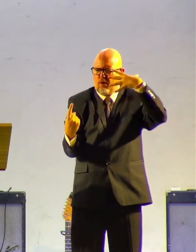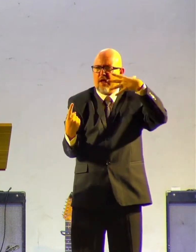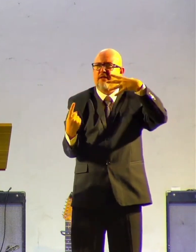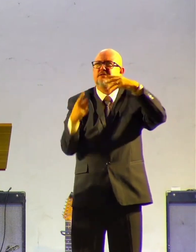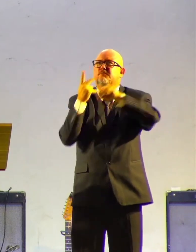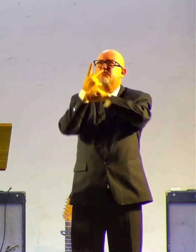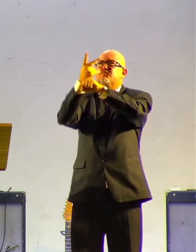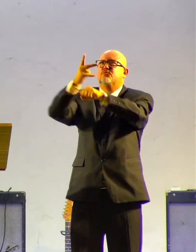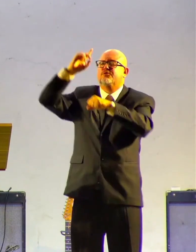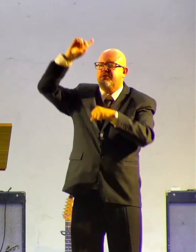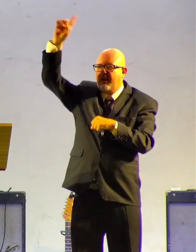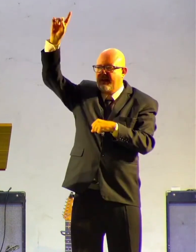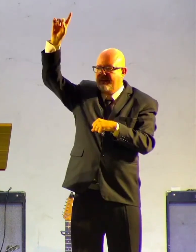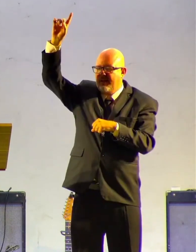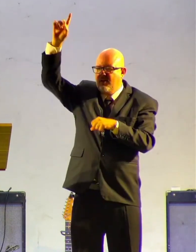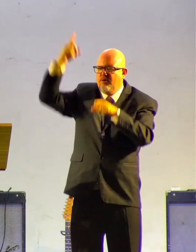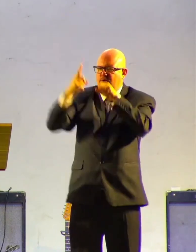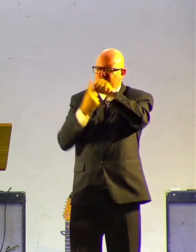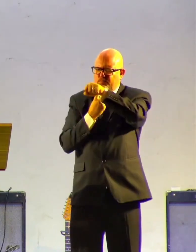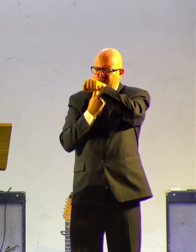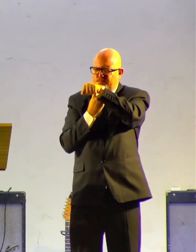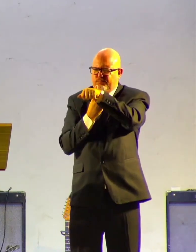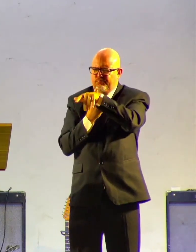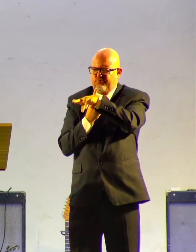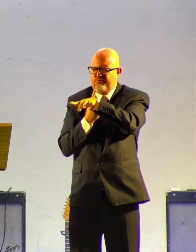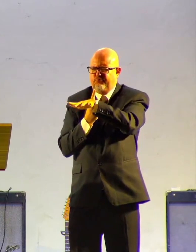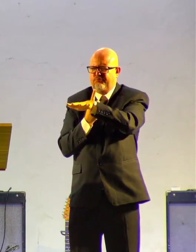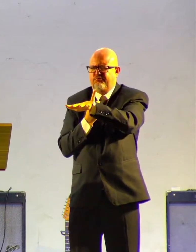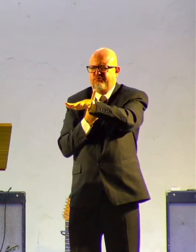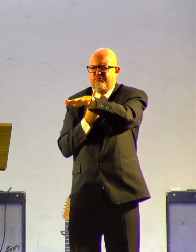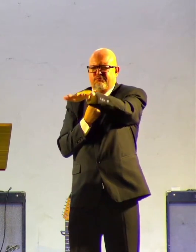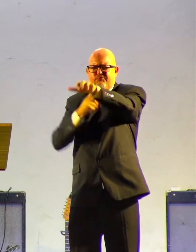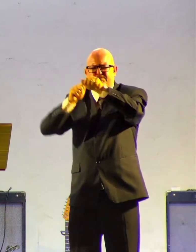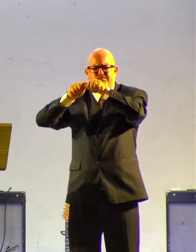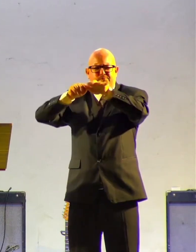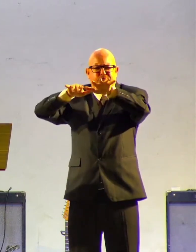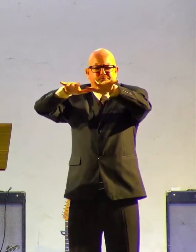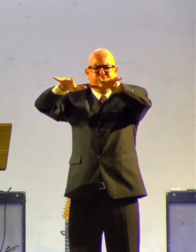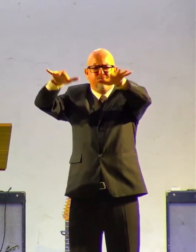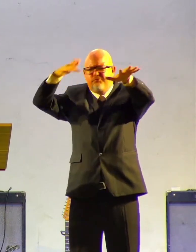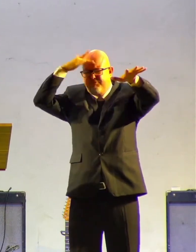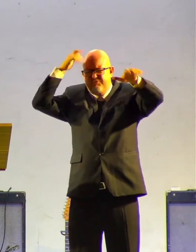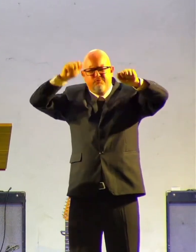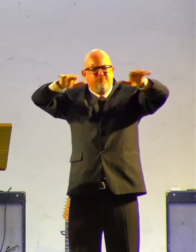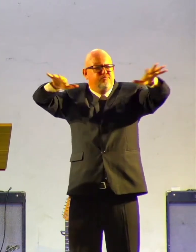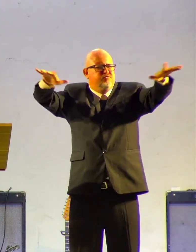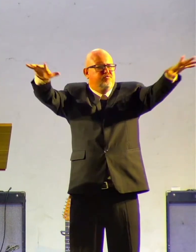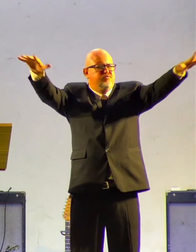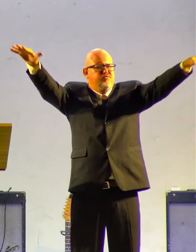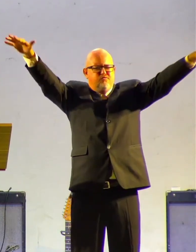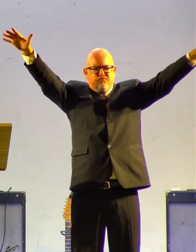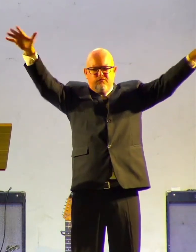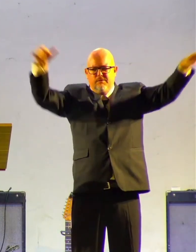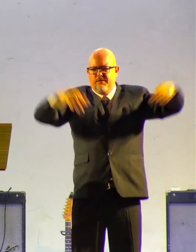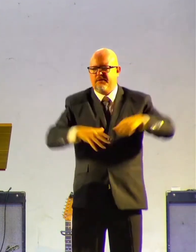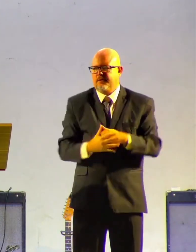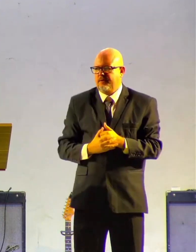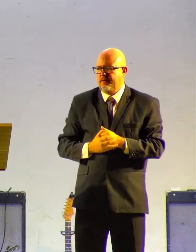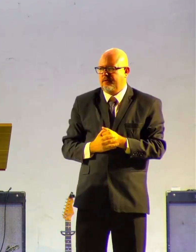buscar a Deus. E os descendentes de Abraão foram brotando como salgueiros junto às correntes das